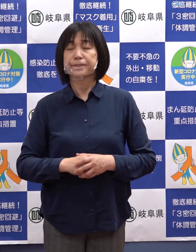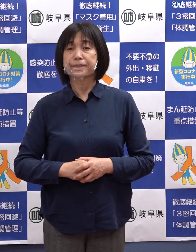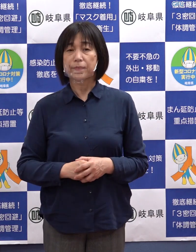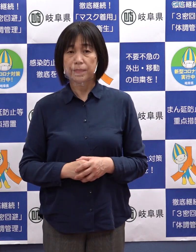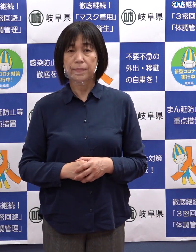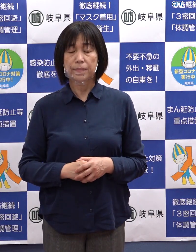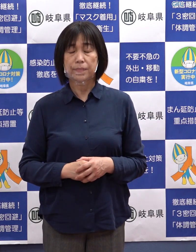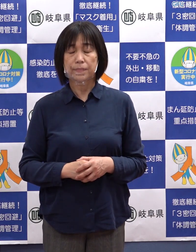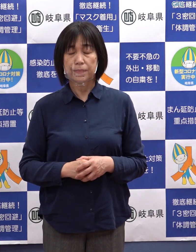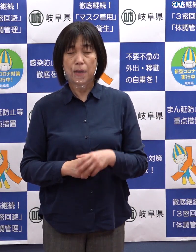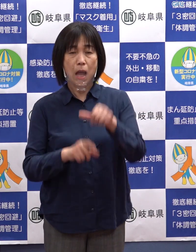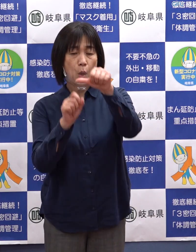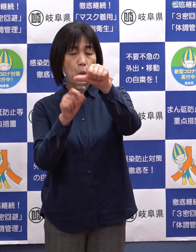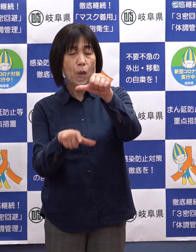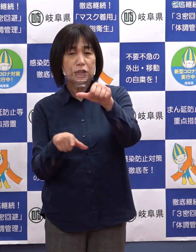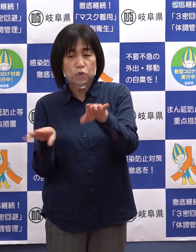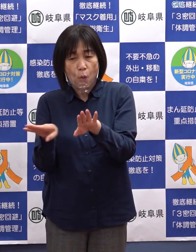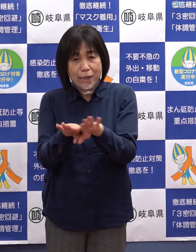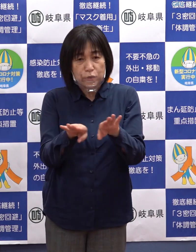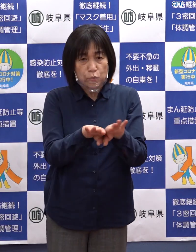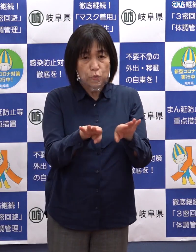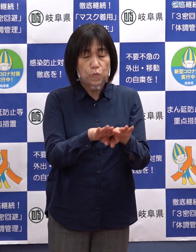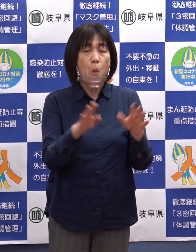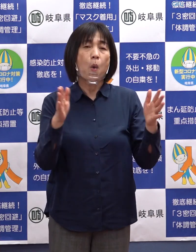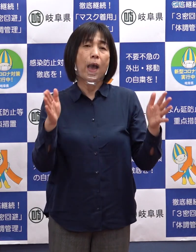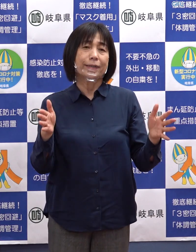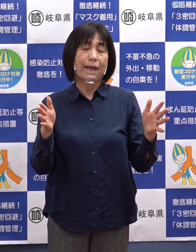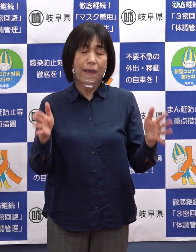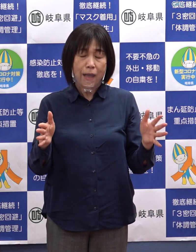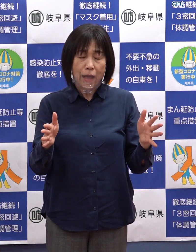ほぼ大型連休中の状況が、